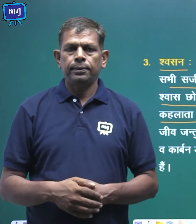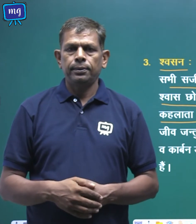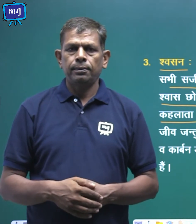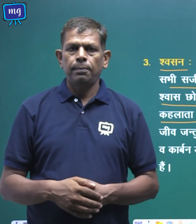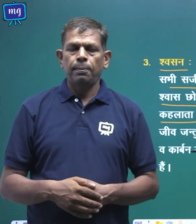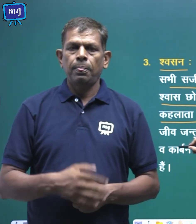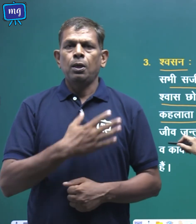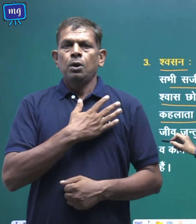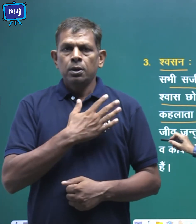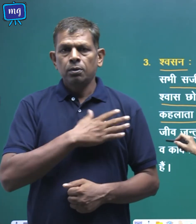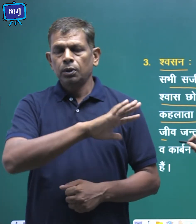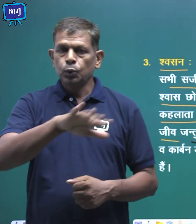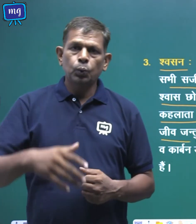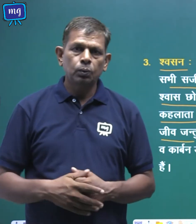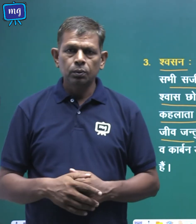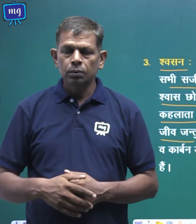जीव जंतु